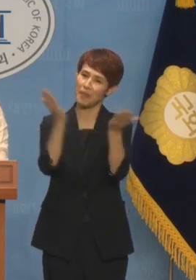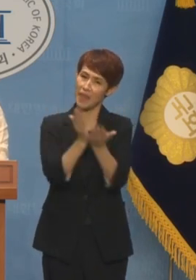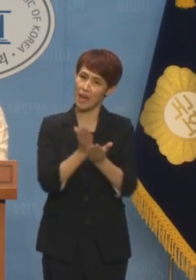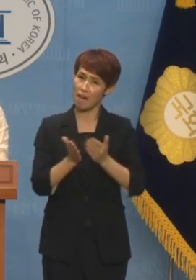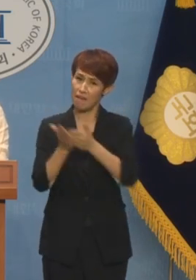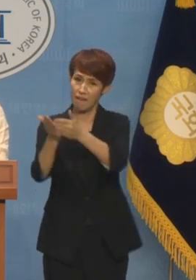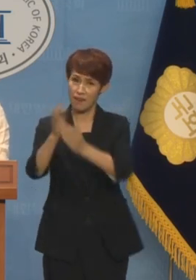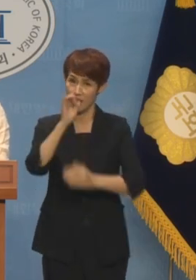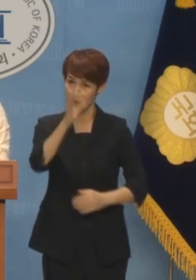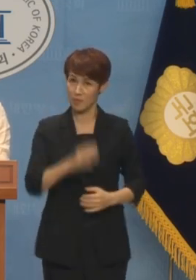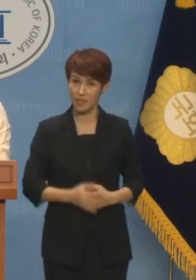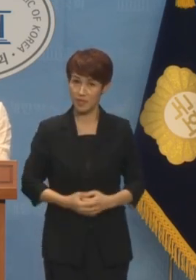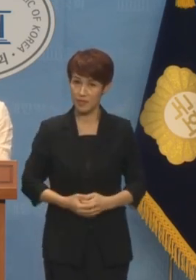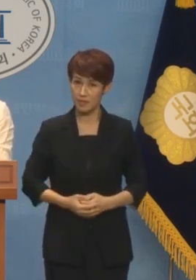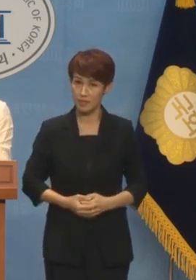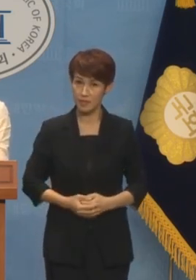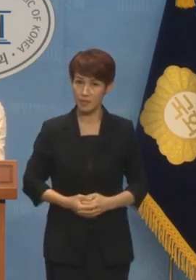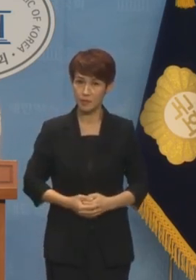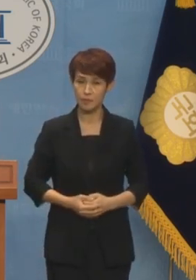아니겠죠?